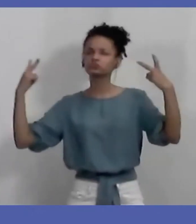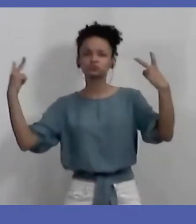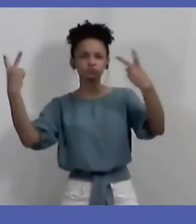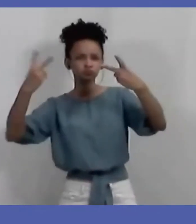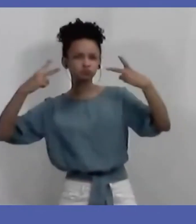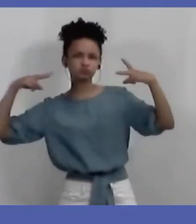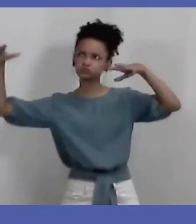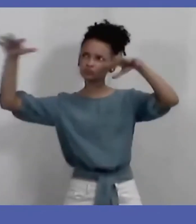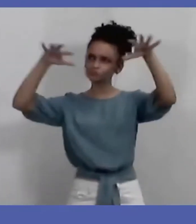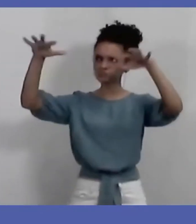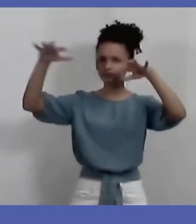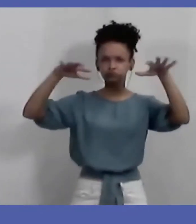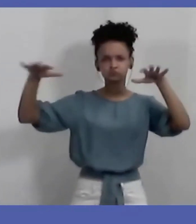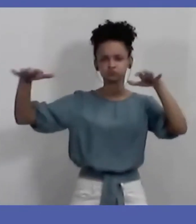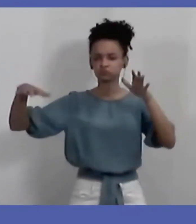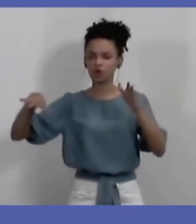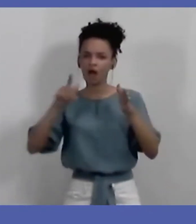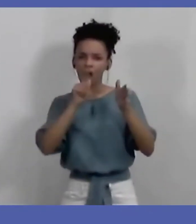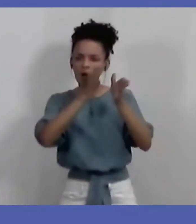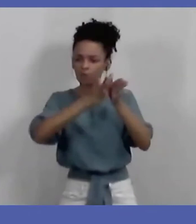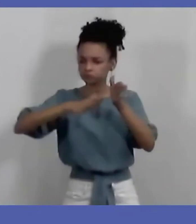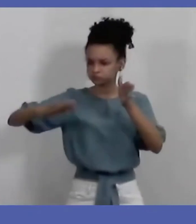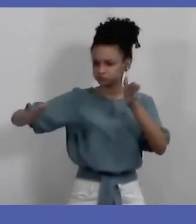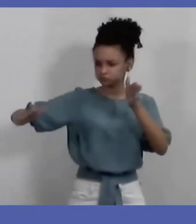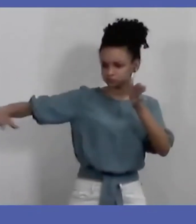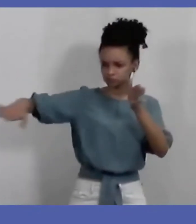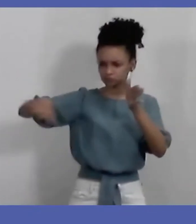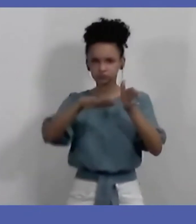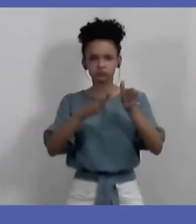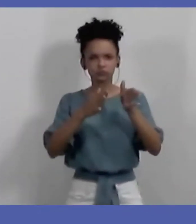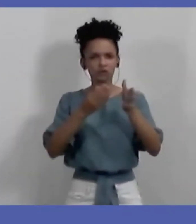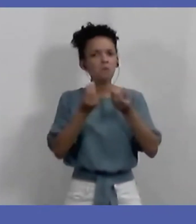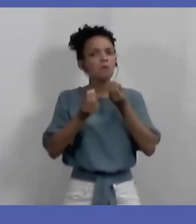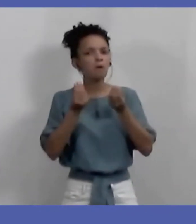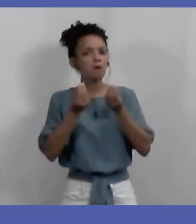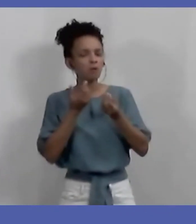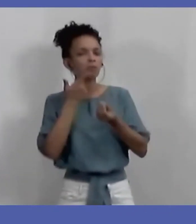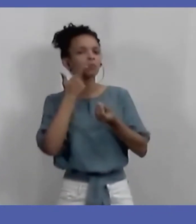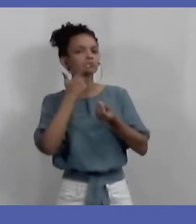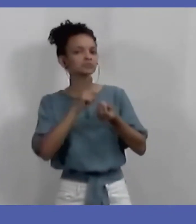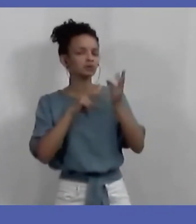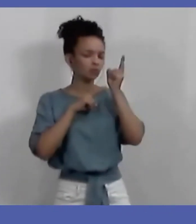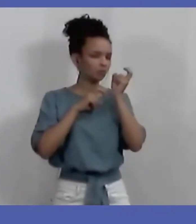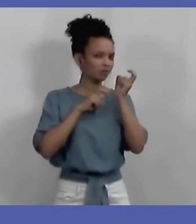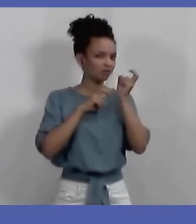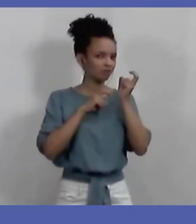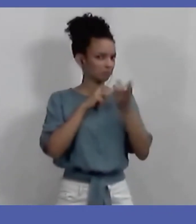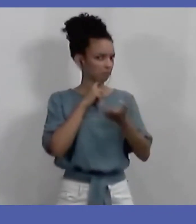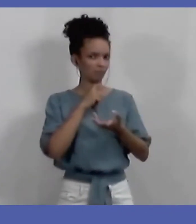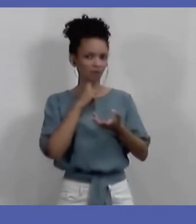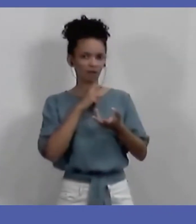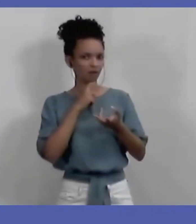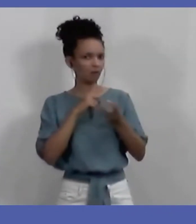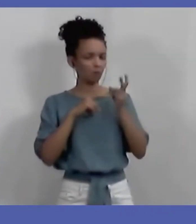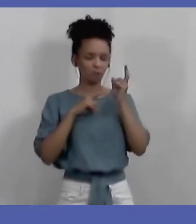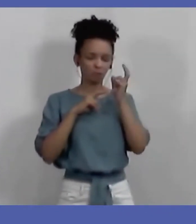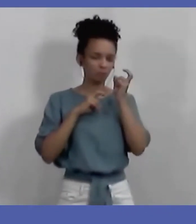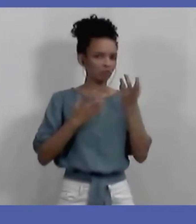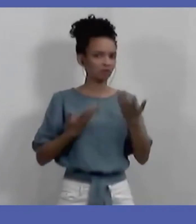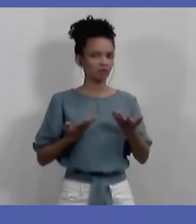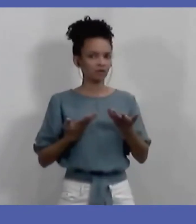açoita sobre o barco? Eu acho que ninguém consegue dormir aqui, né? Mas o Senhor Jesus estava tão cansado,